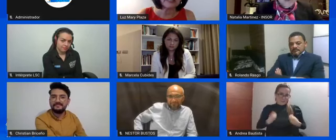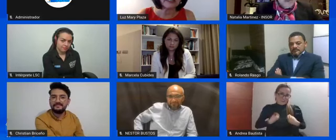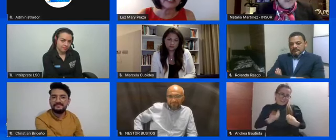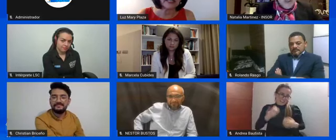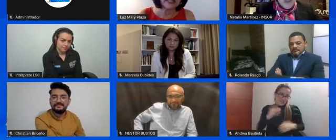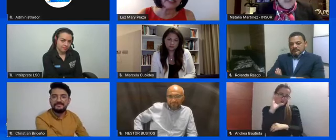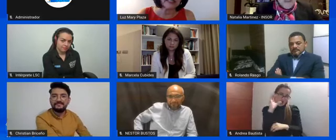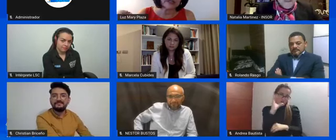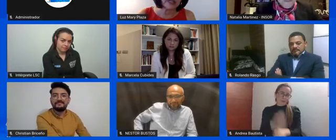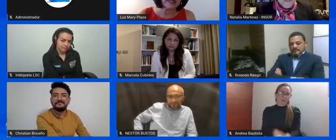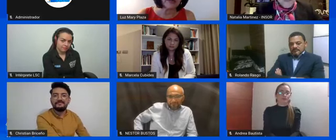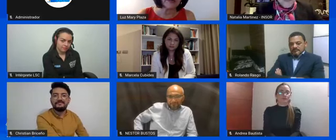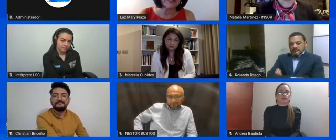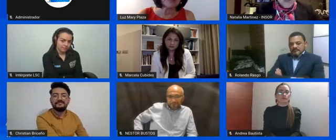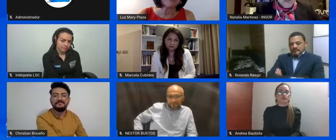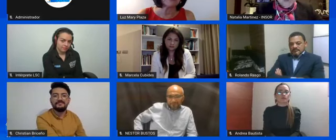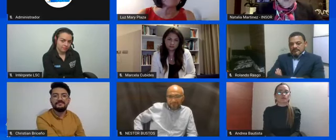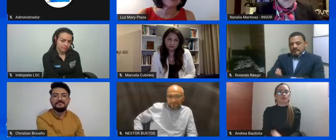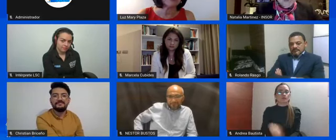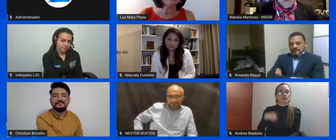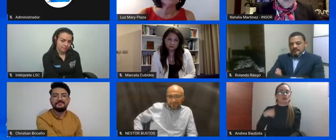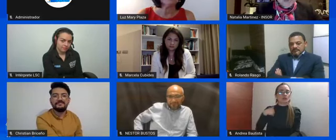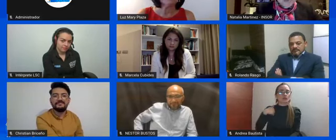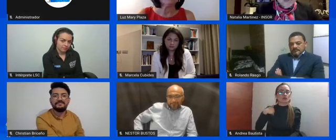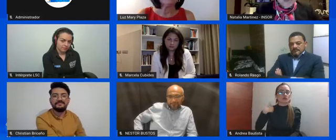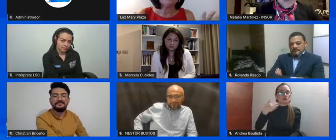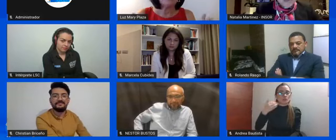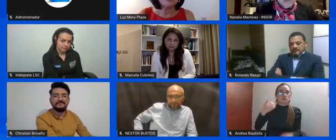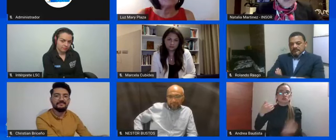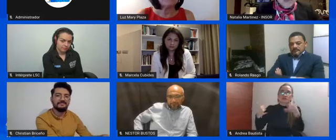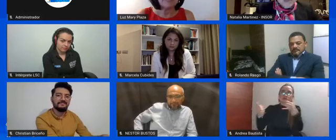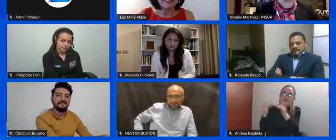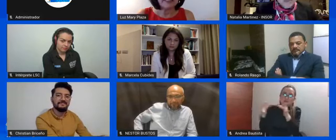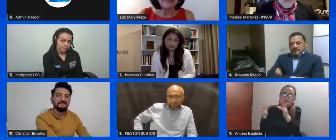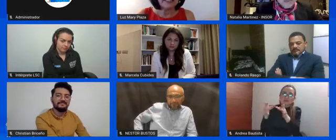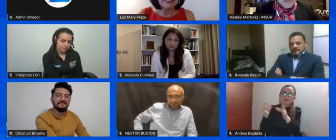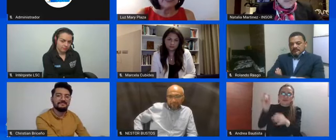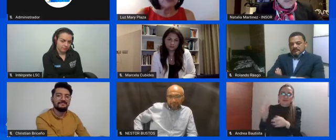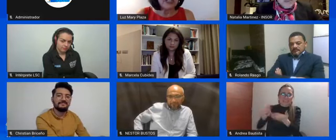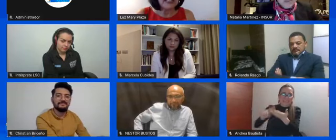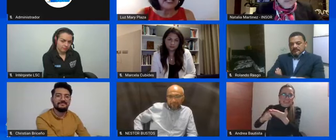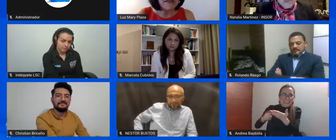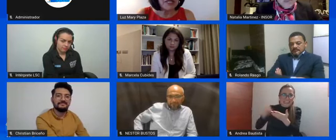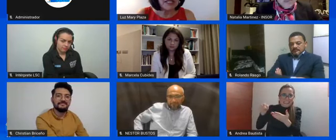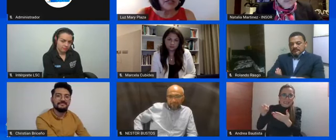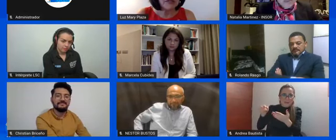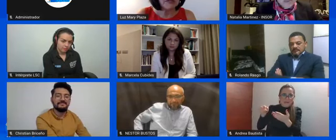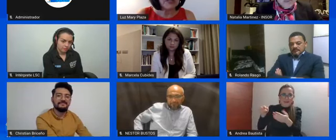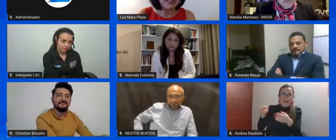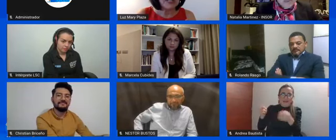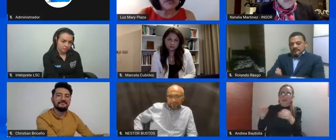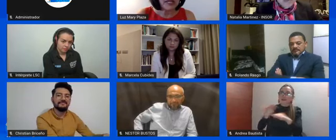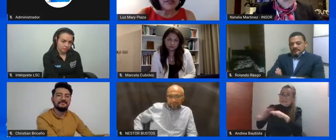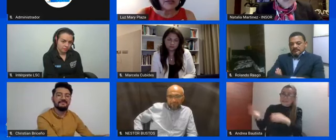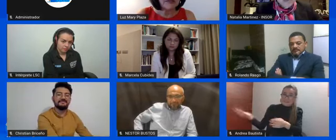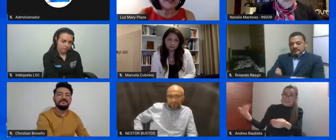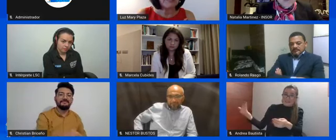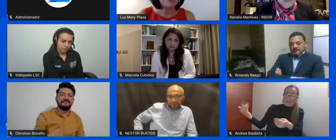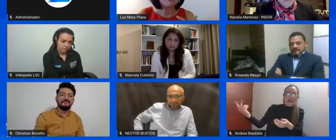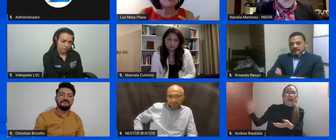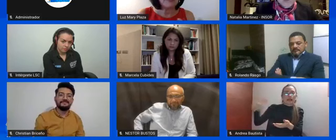vacaciones, contacté a la directora del programa de intérprete, la invité, y fue por una semana. Yo ya tenía a mi hijo tenía un